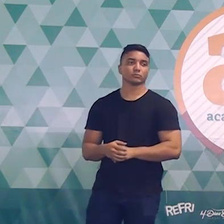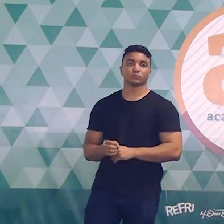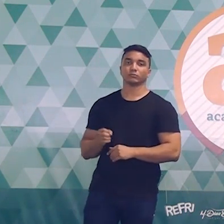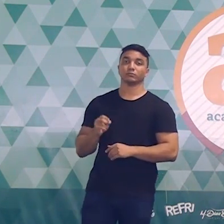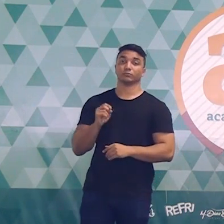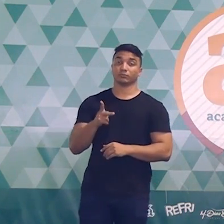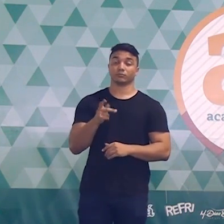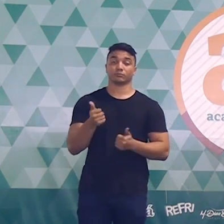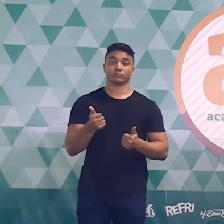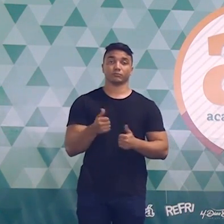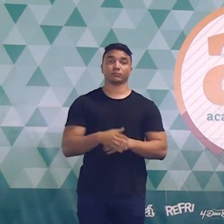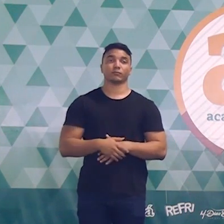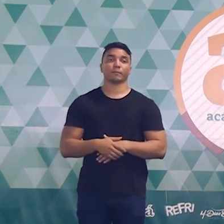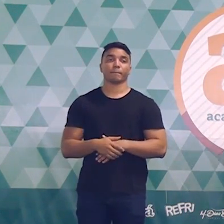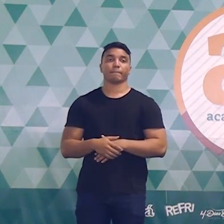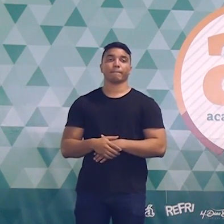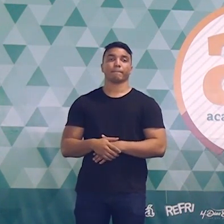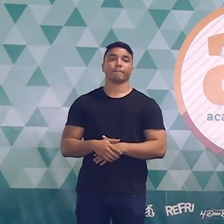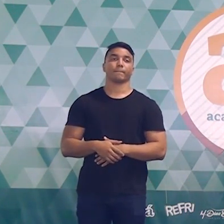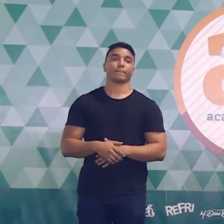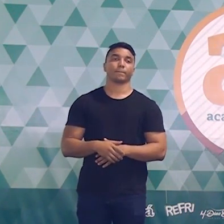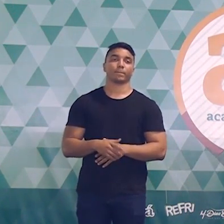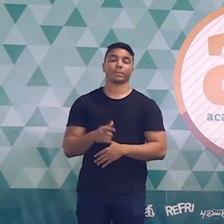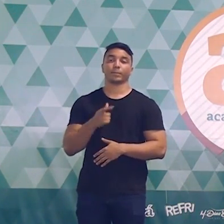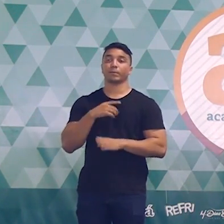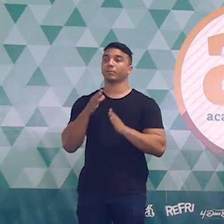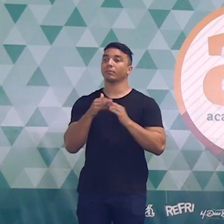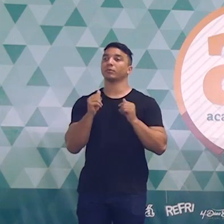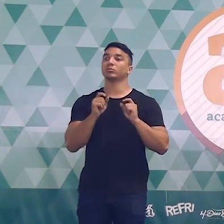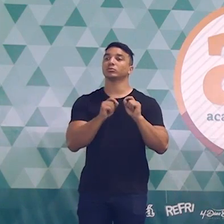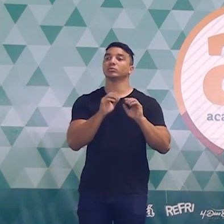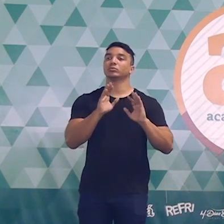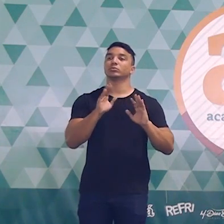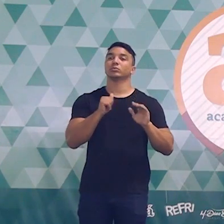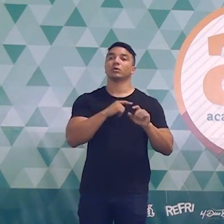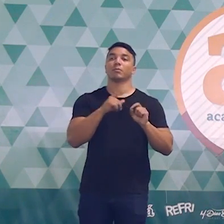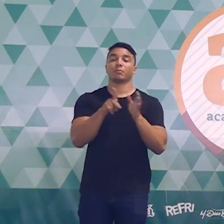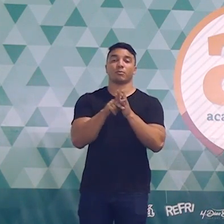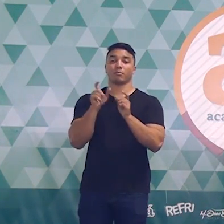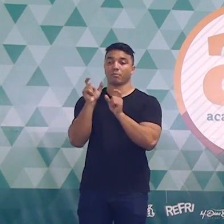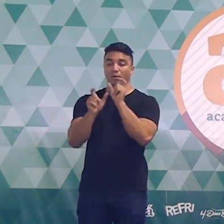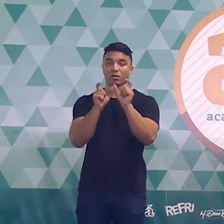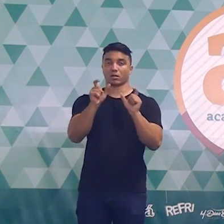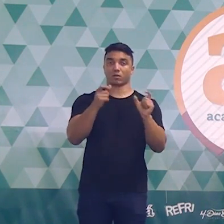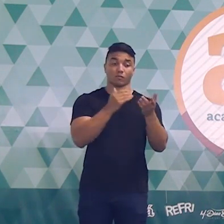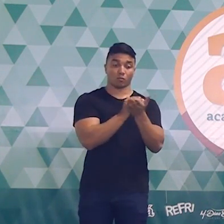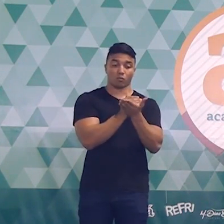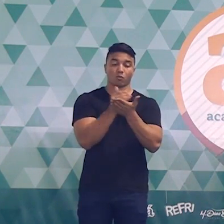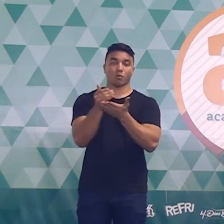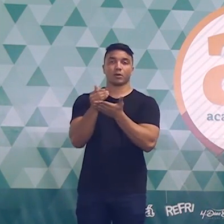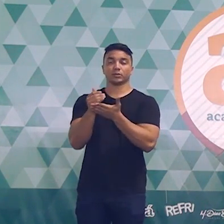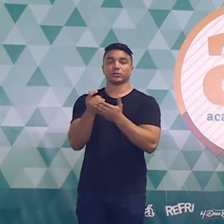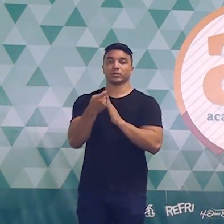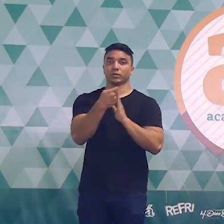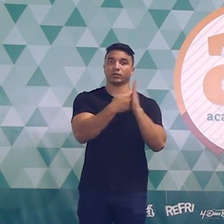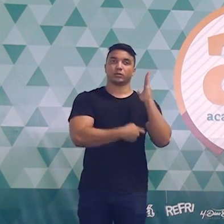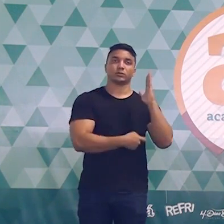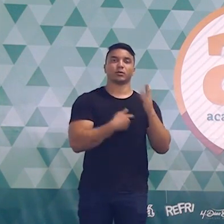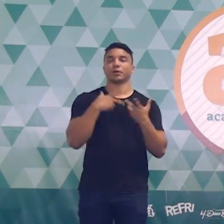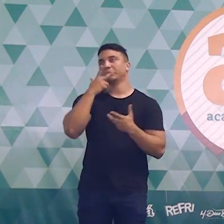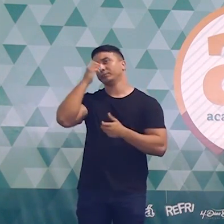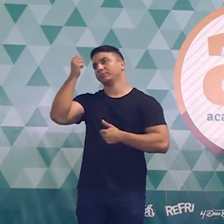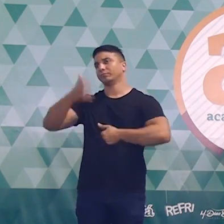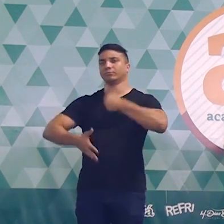Ok? Beleza. Temos pedidos aqui sobre palavras para introduzir a redação. Não queria ficar